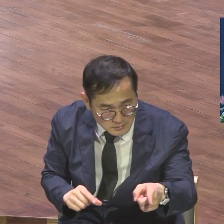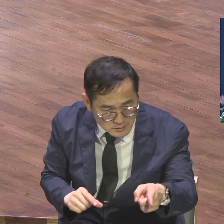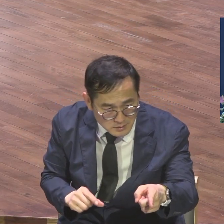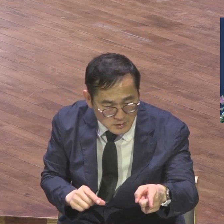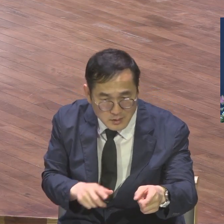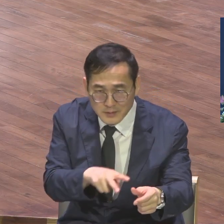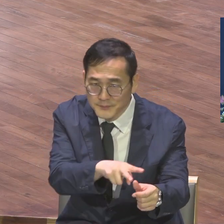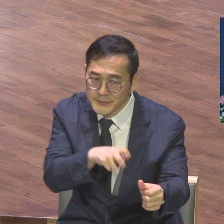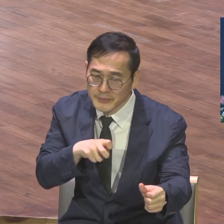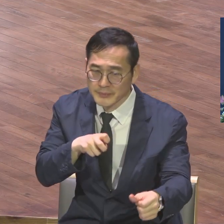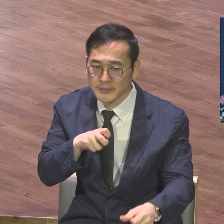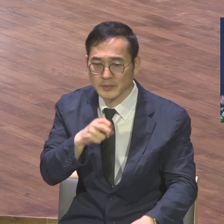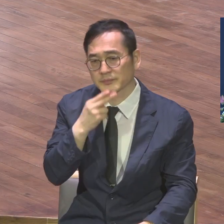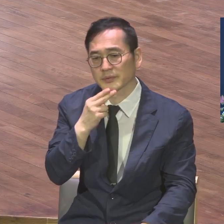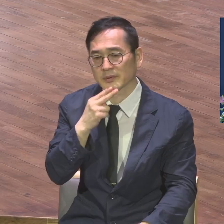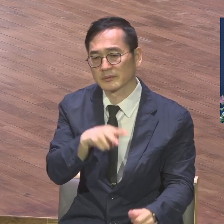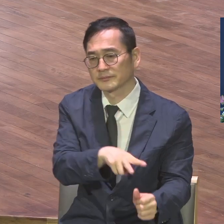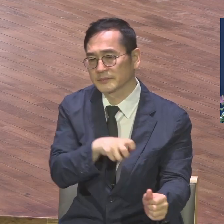수 없어요.